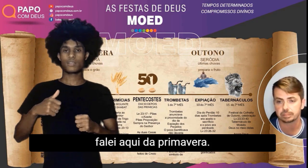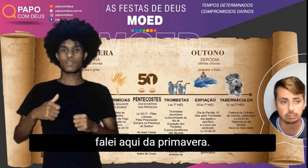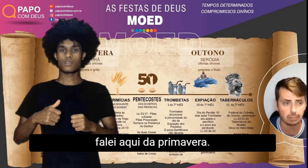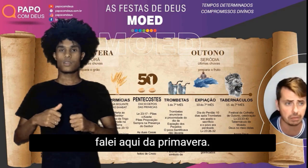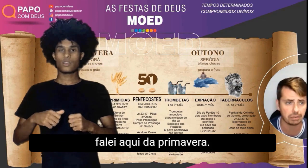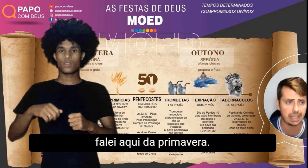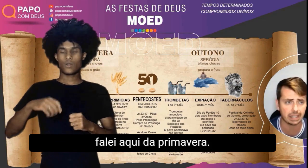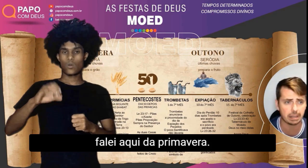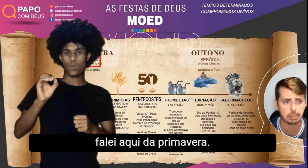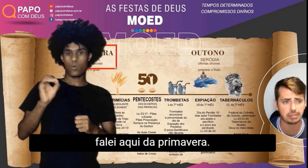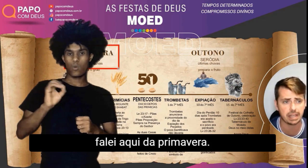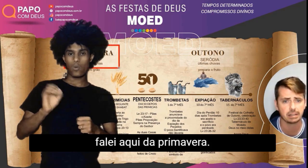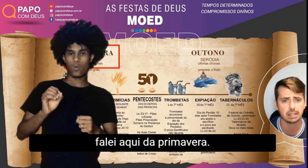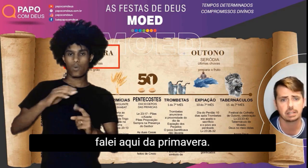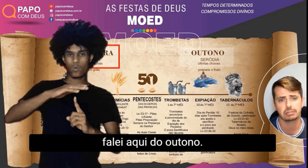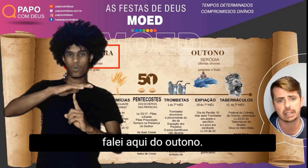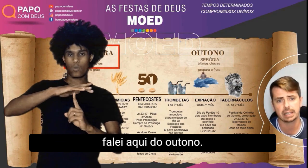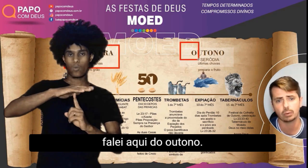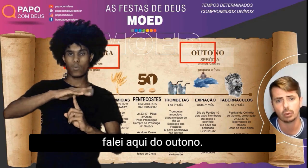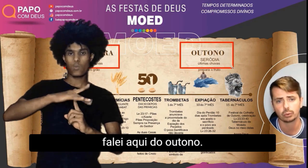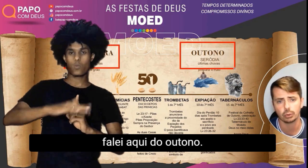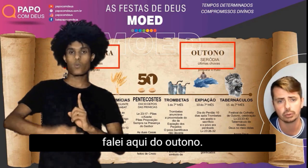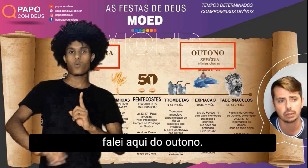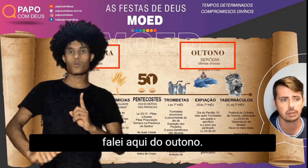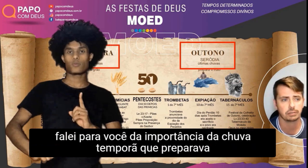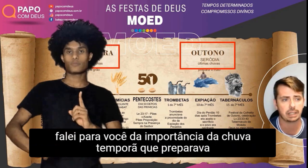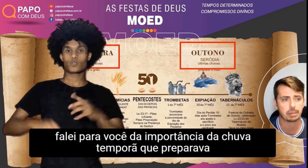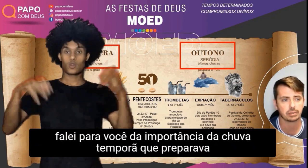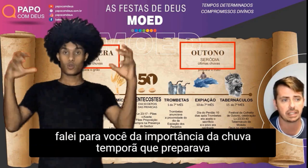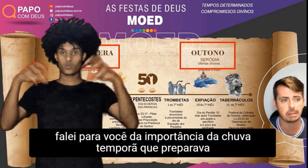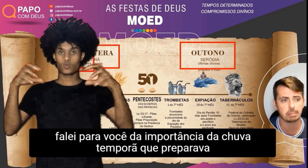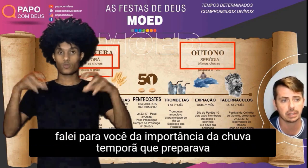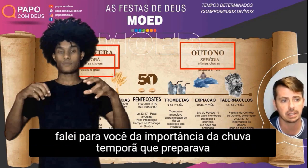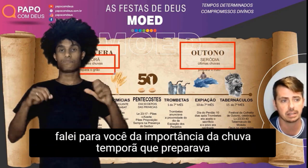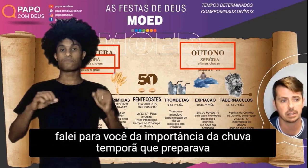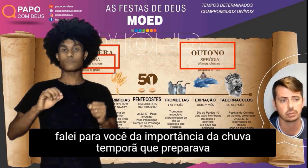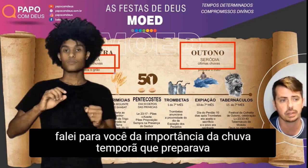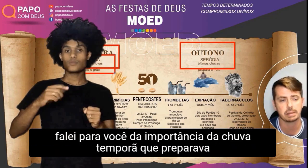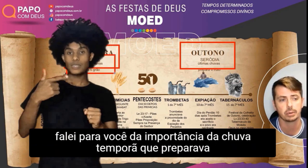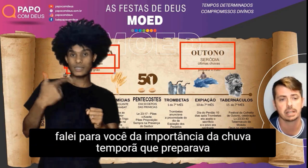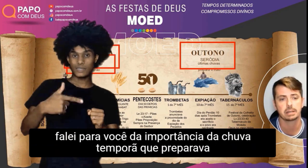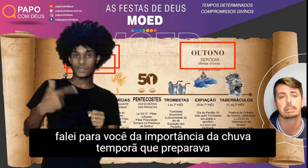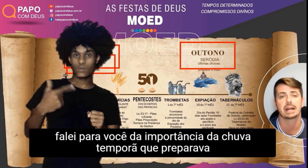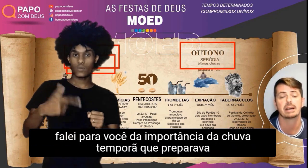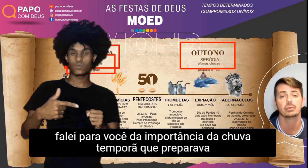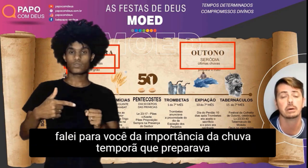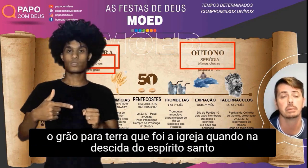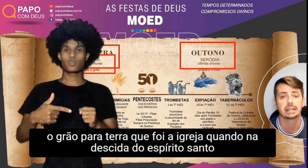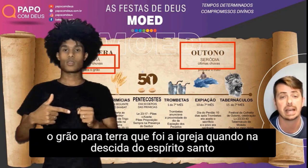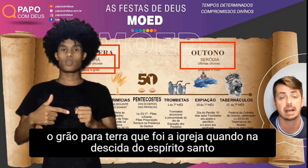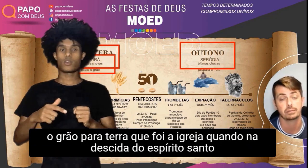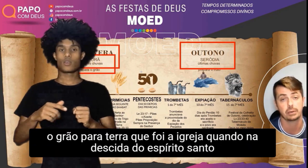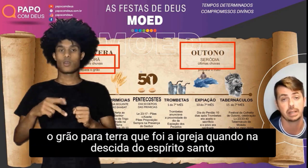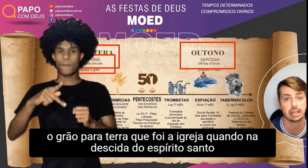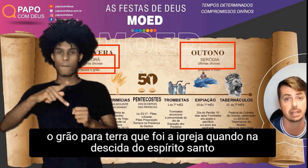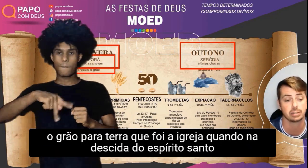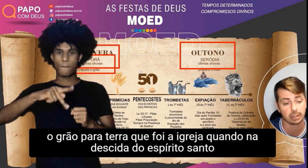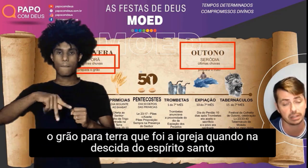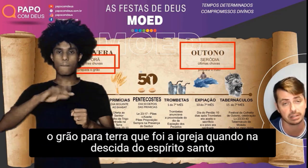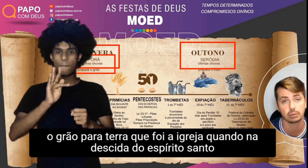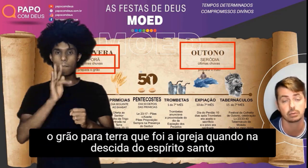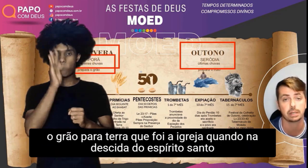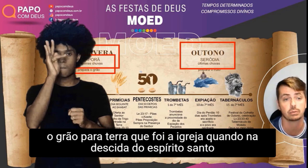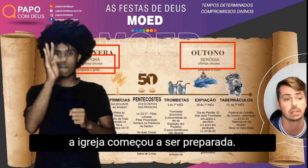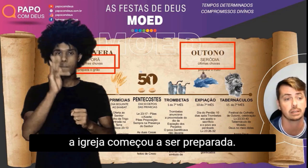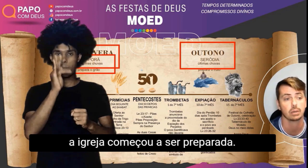vocês. Falei aqui da primavera, falei aqui do outono, falei para você da importância da chuva temporã que preparava o grão para a terra, que foi a igreja,